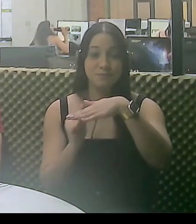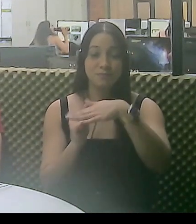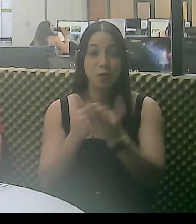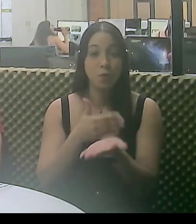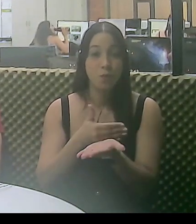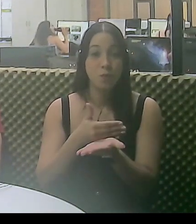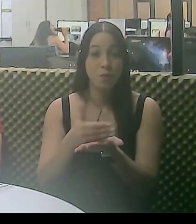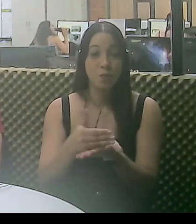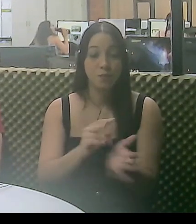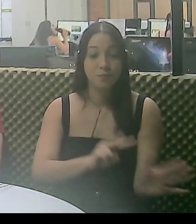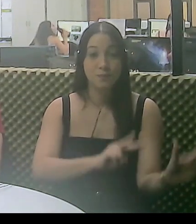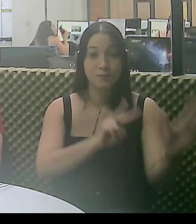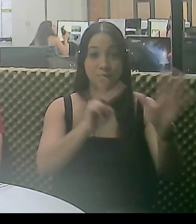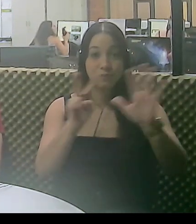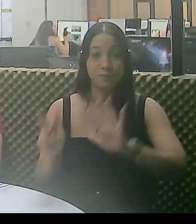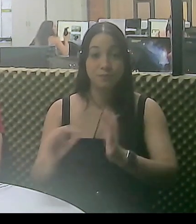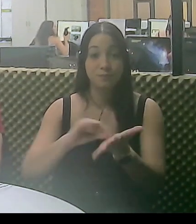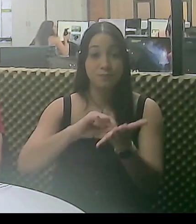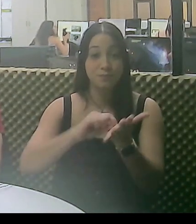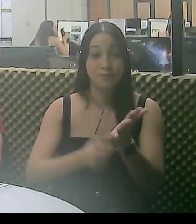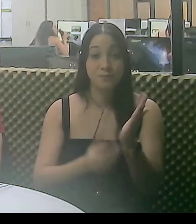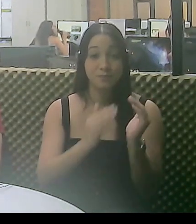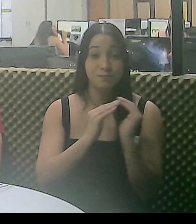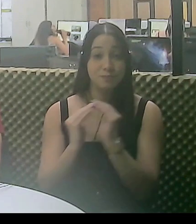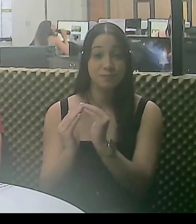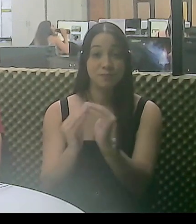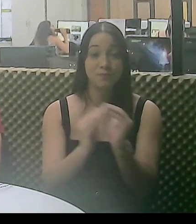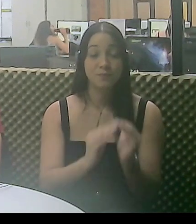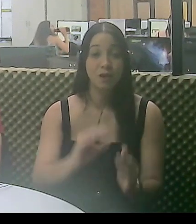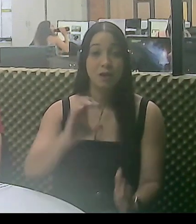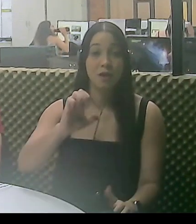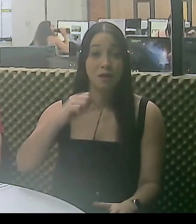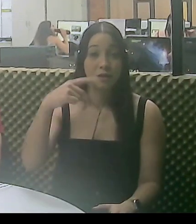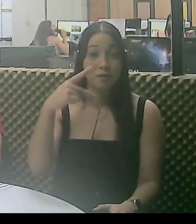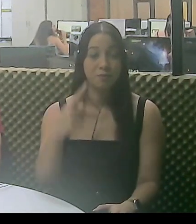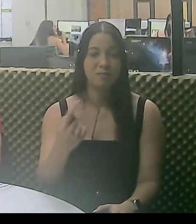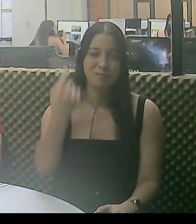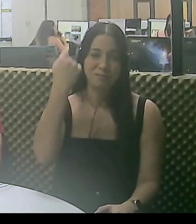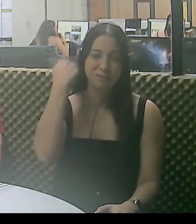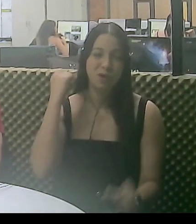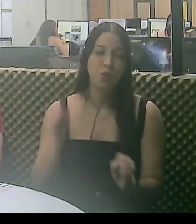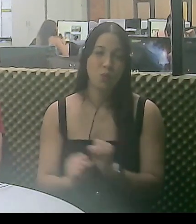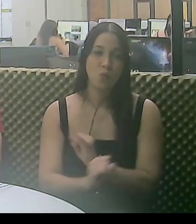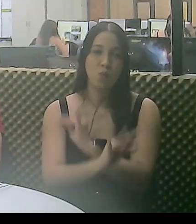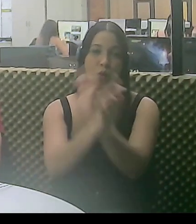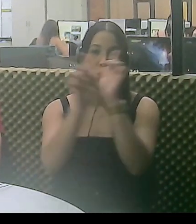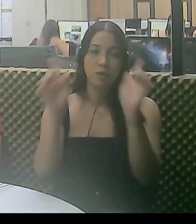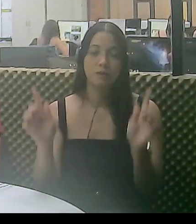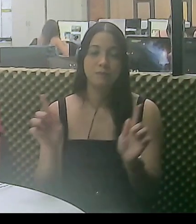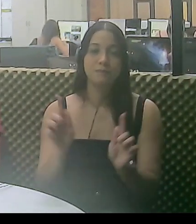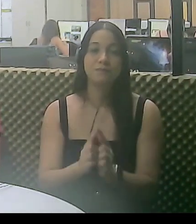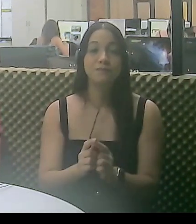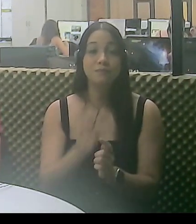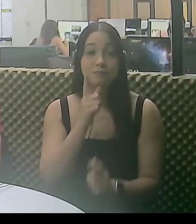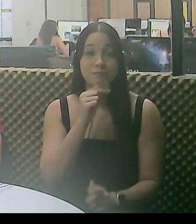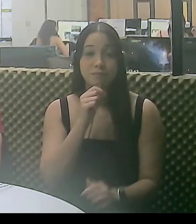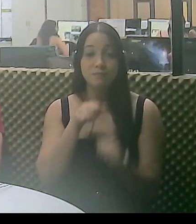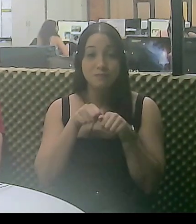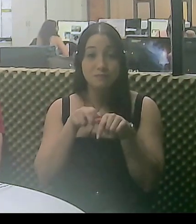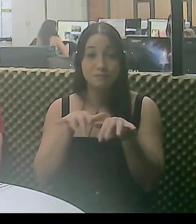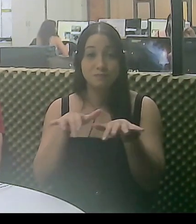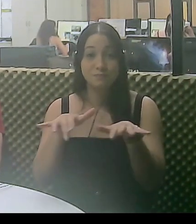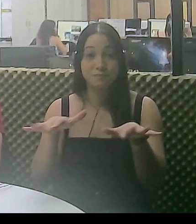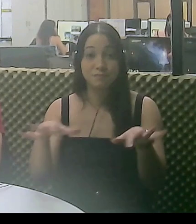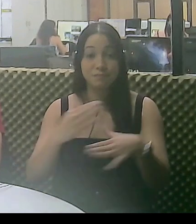O Departamento Municipal de Água e Esgoto, DEMAI, iniciou nesta semana o cadastro dos moradores do bairro Elison Prieto, o